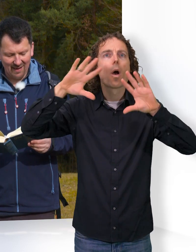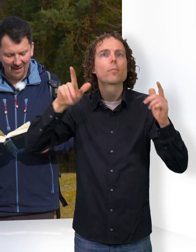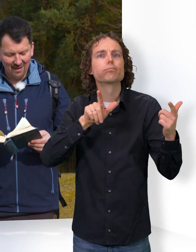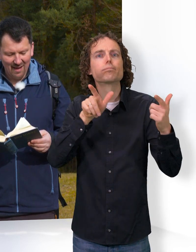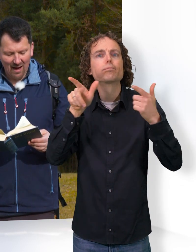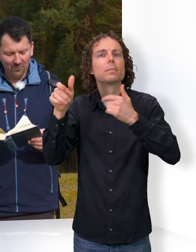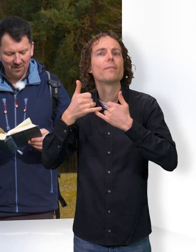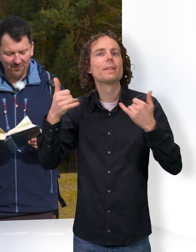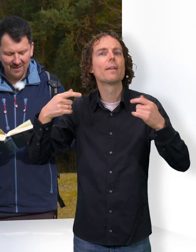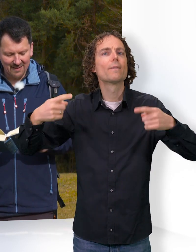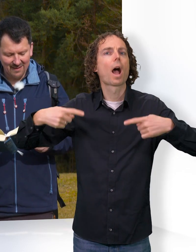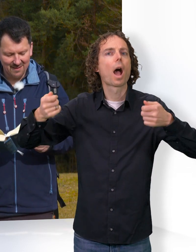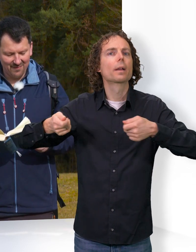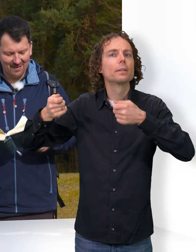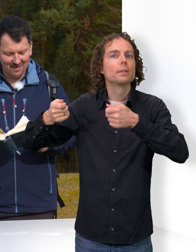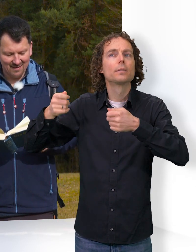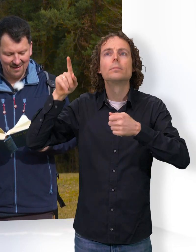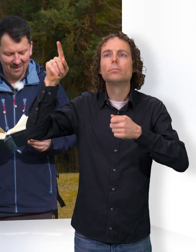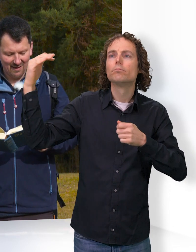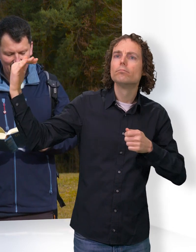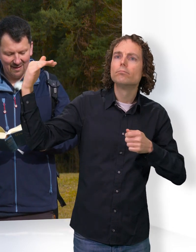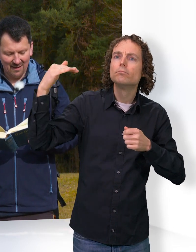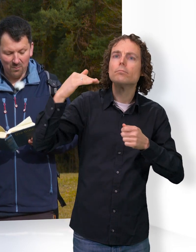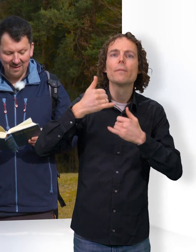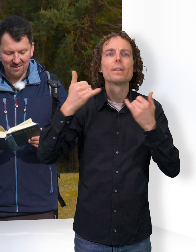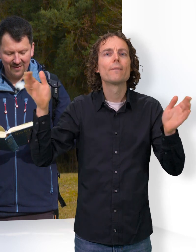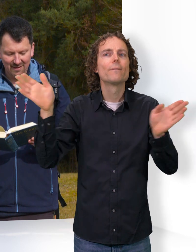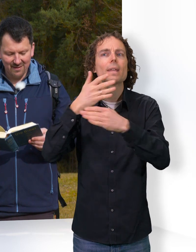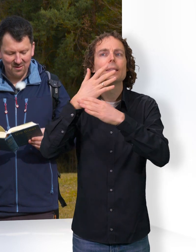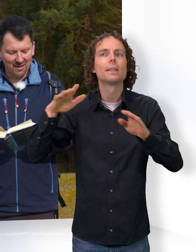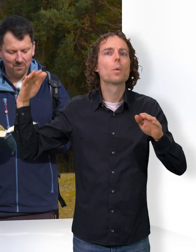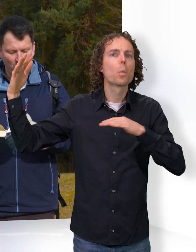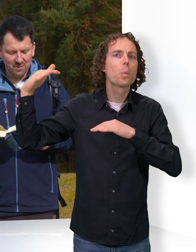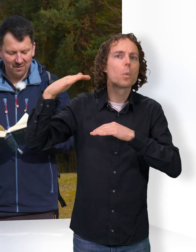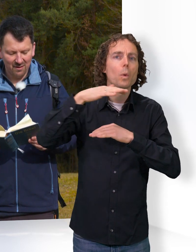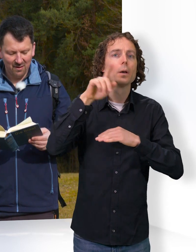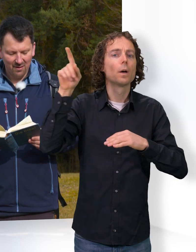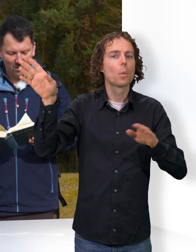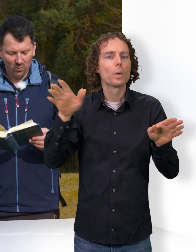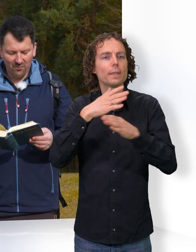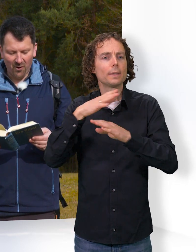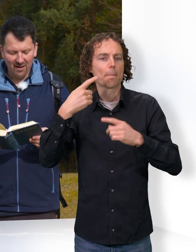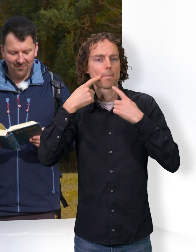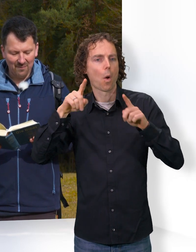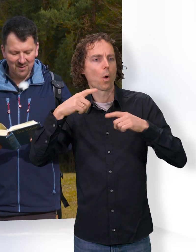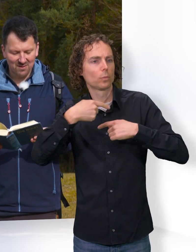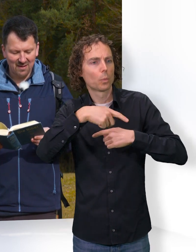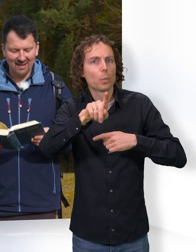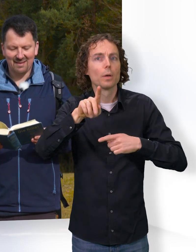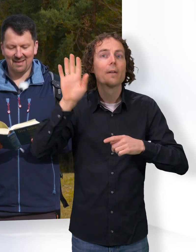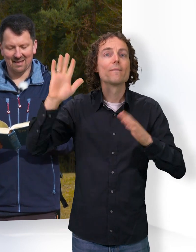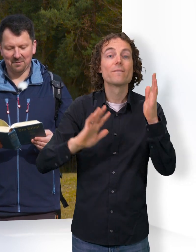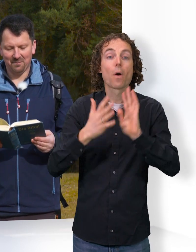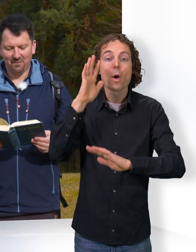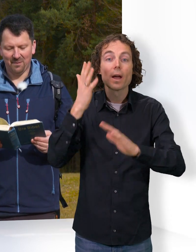kommst daher auf den Fittichen des Windes, der du machst Winde zu deinen Booten und Feuerflammen zu